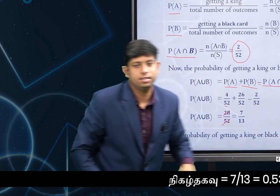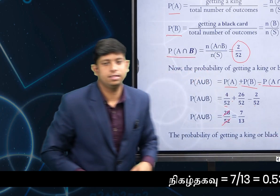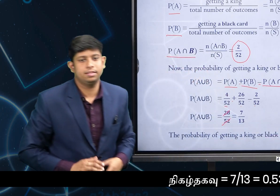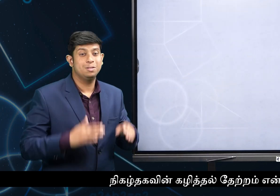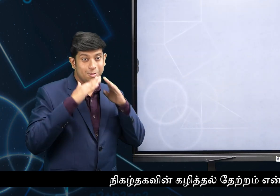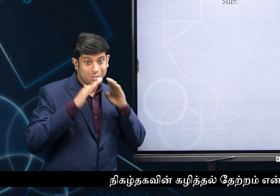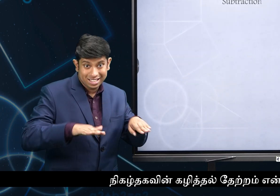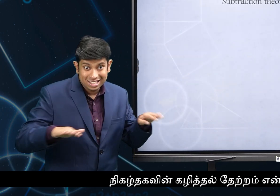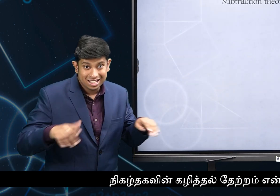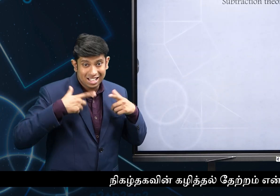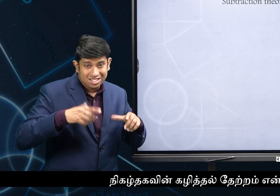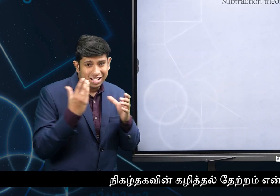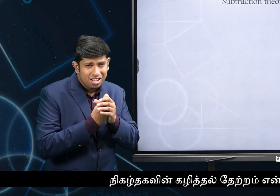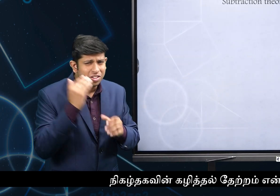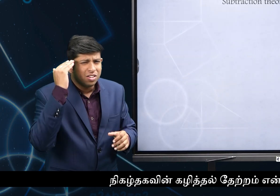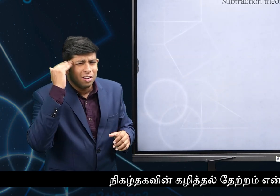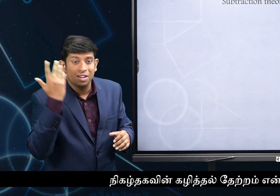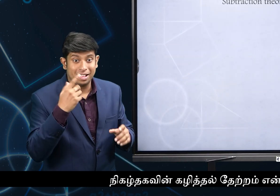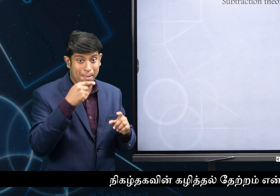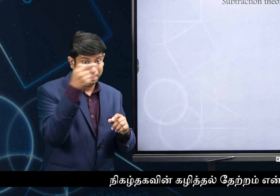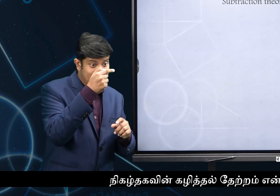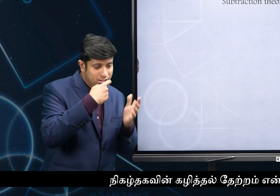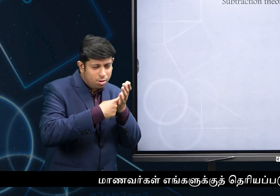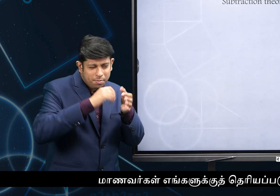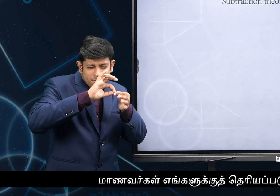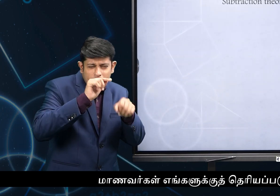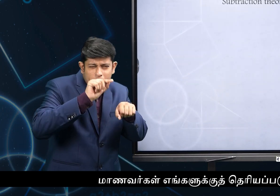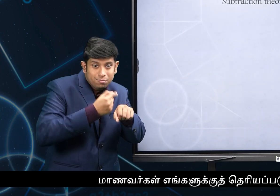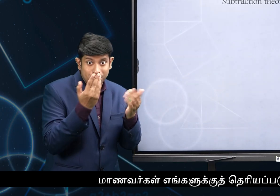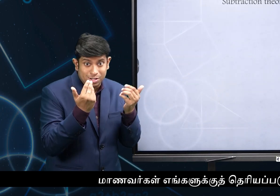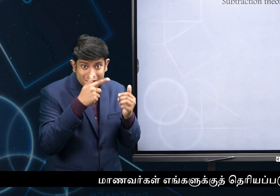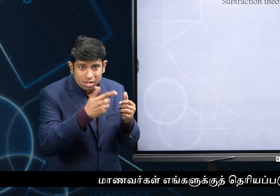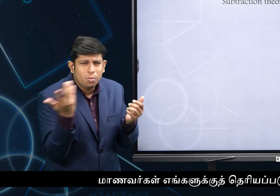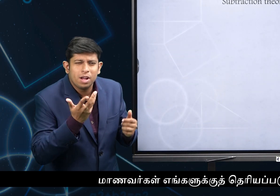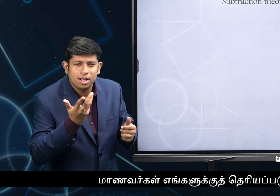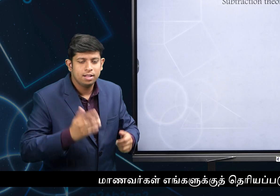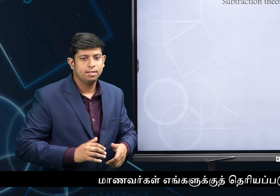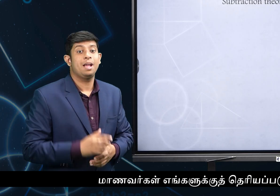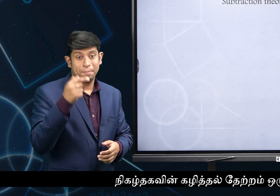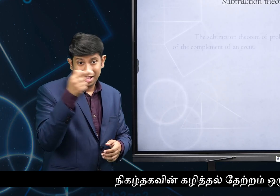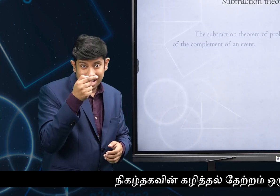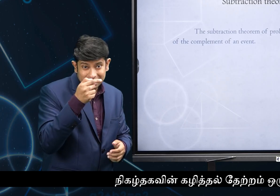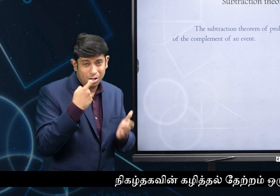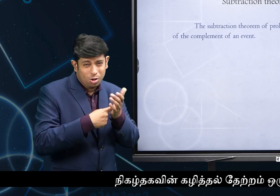0.53. நிகழ்தகவின் கழித்தல் தேற்றம் என்ன என்பதை மாணவர்கள் இப்போது தெரியப்படுத்துகிறார்கள். நிகழ்தகவின்